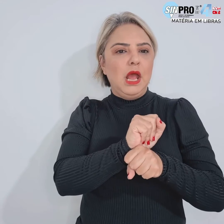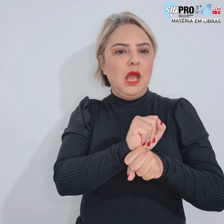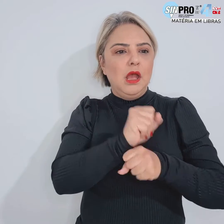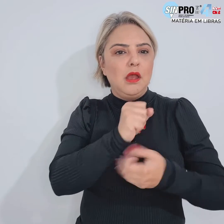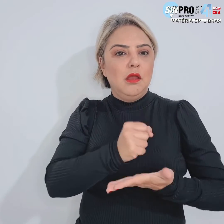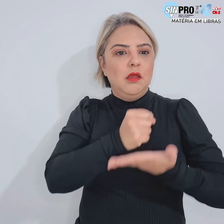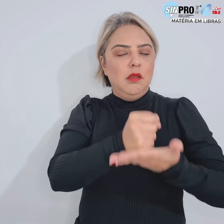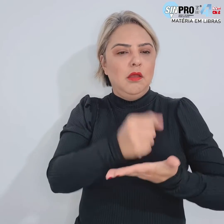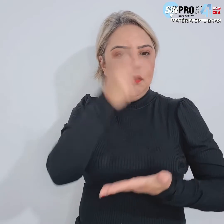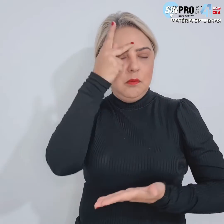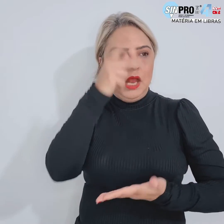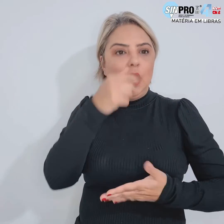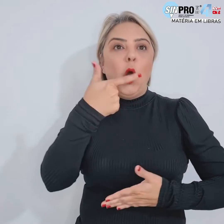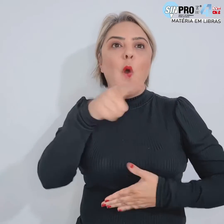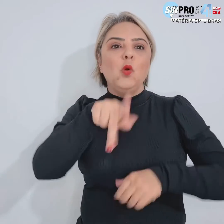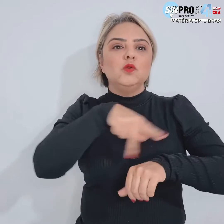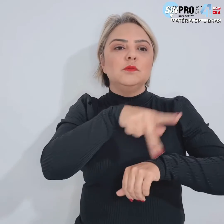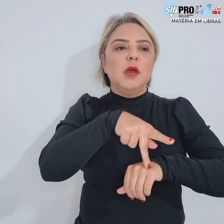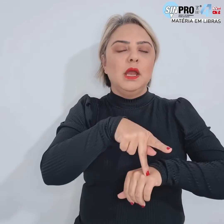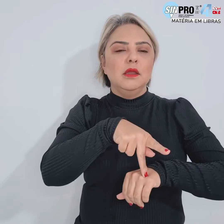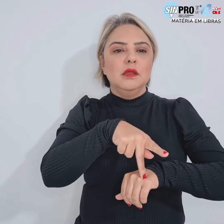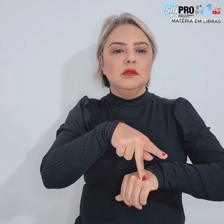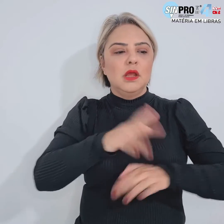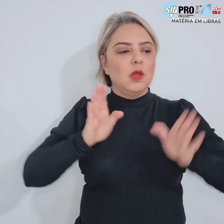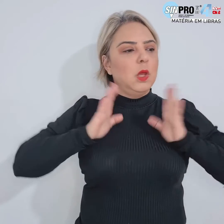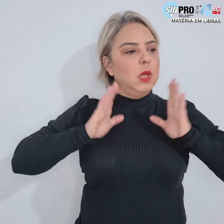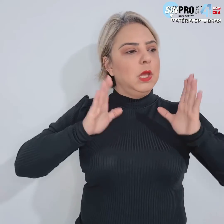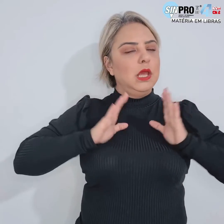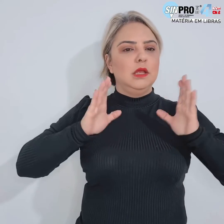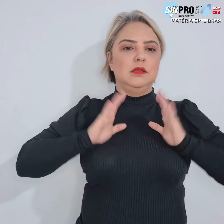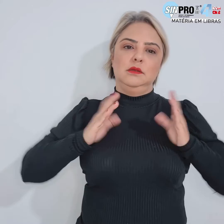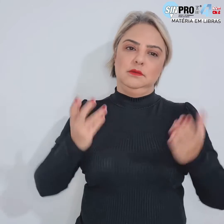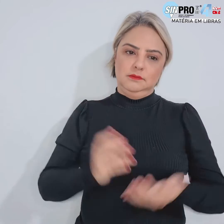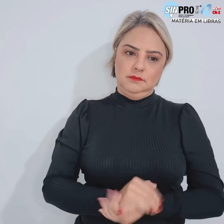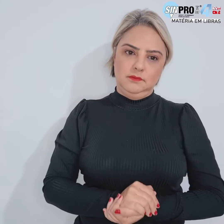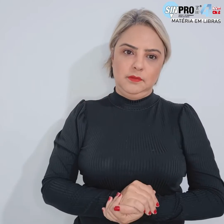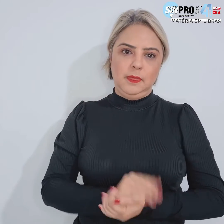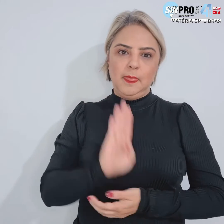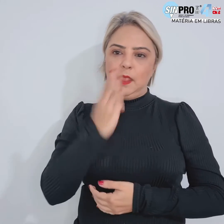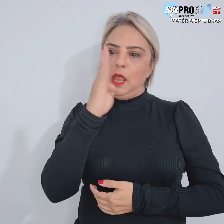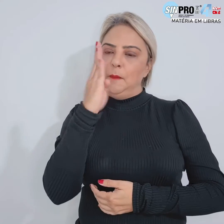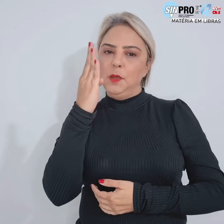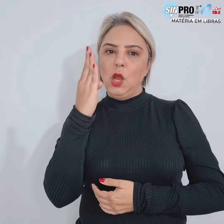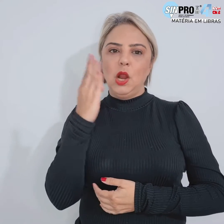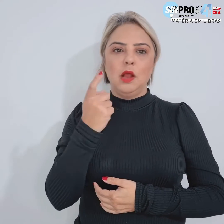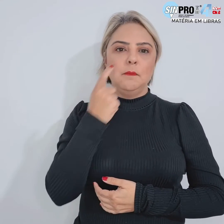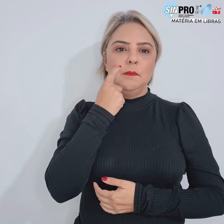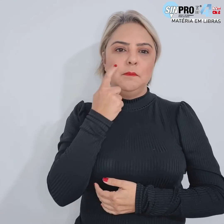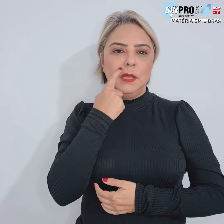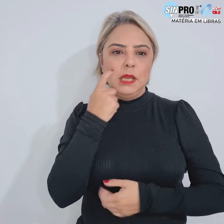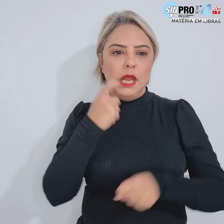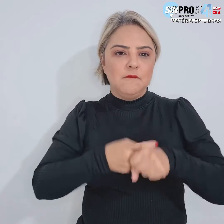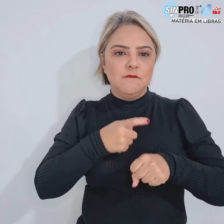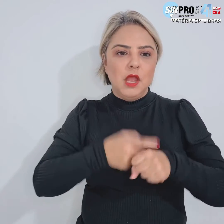para estrangeiros do nosso patrimônio naturais, biológicos, minerais e demais riquezas